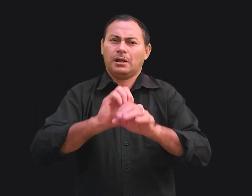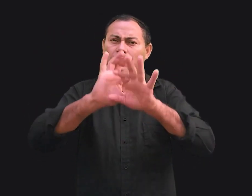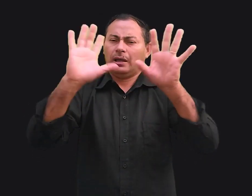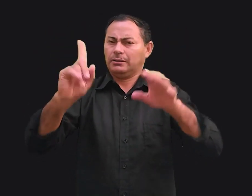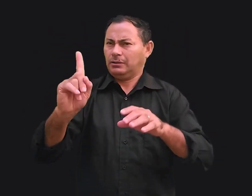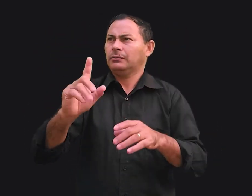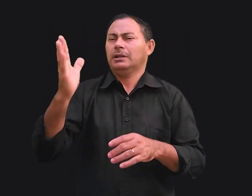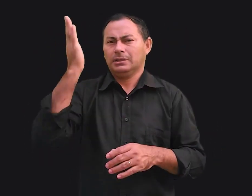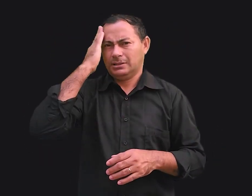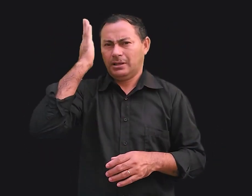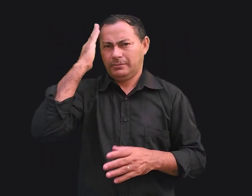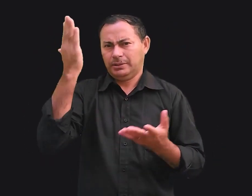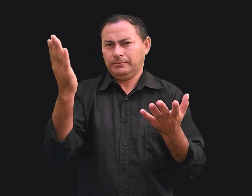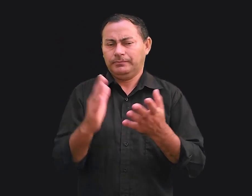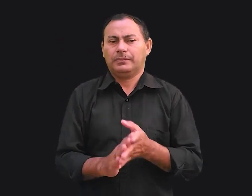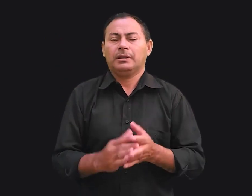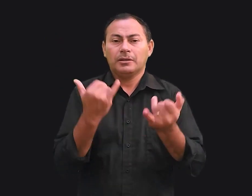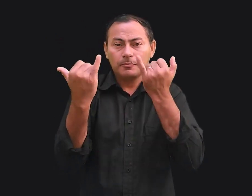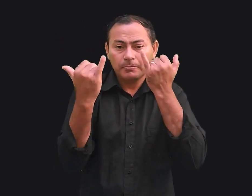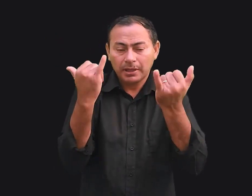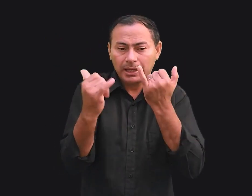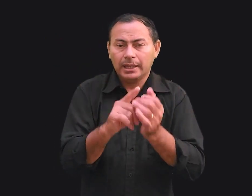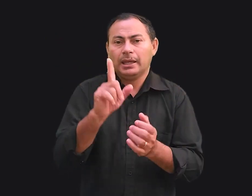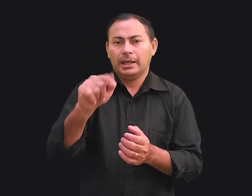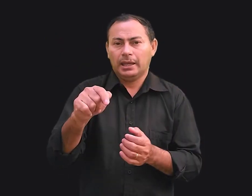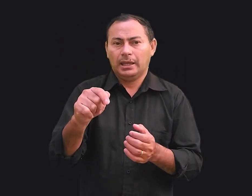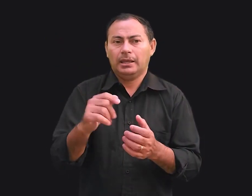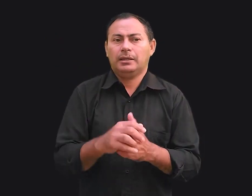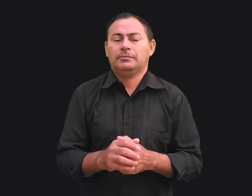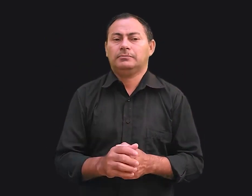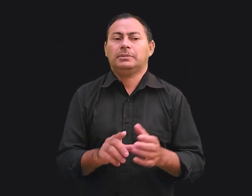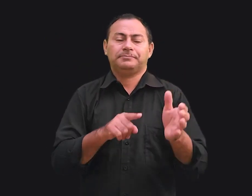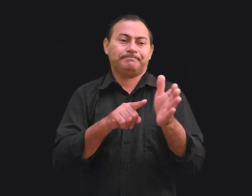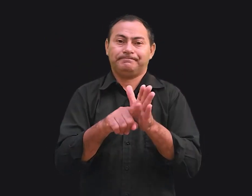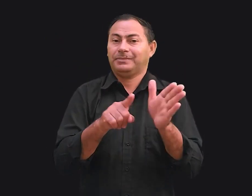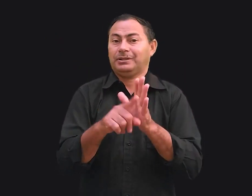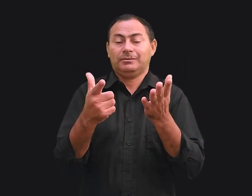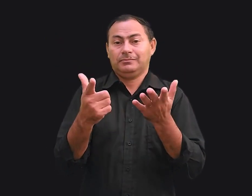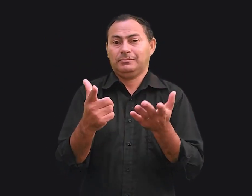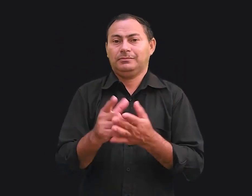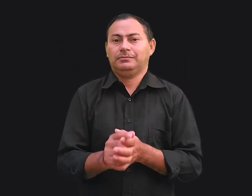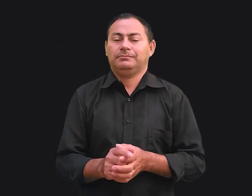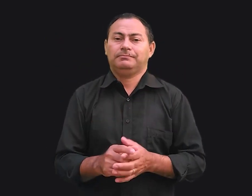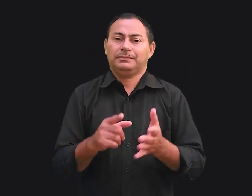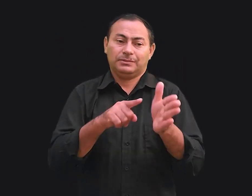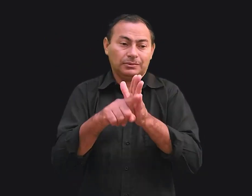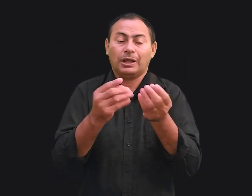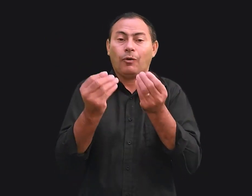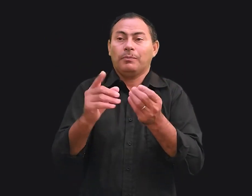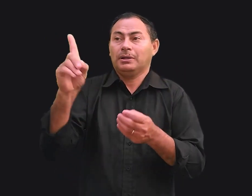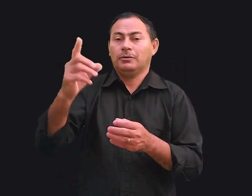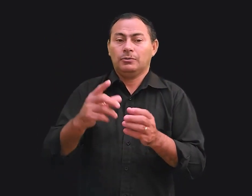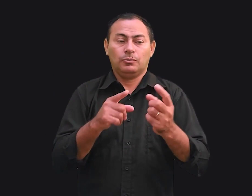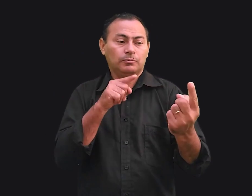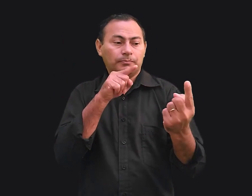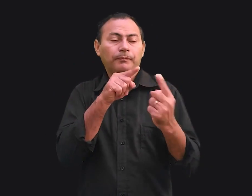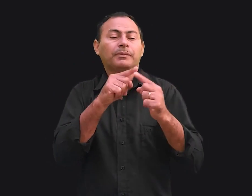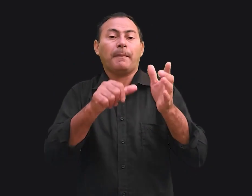não. Essa informação aí é inquestionável, né? Isso é inquestionável. O propósito da